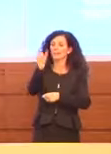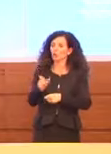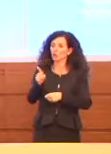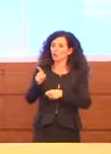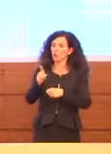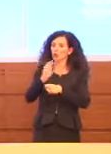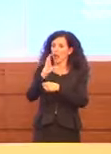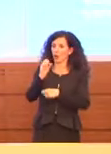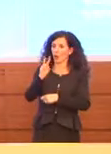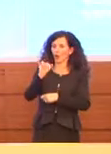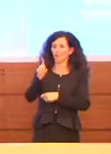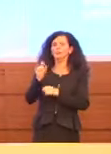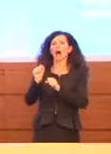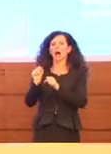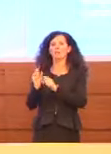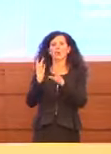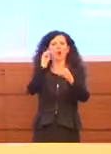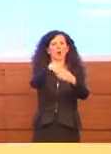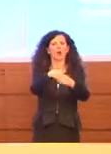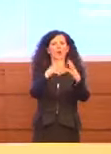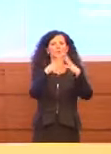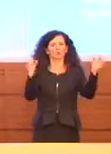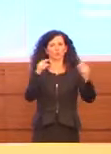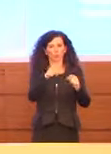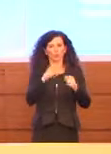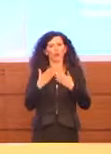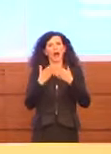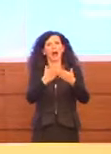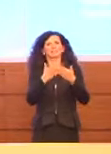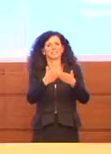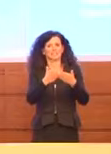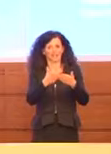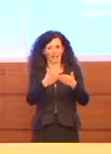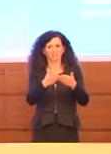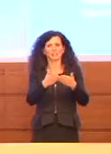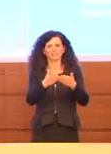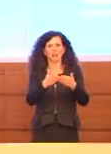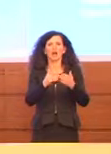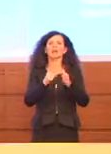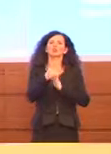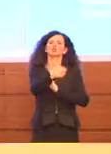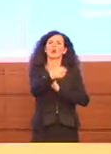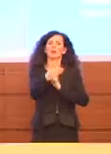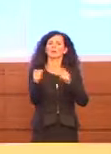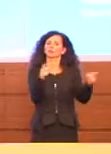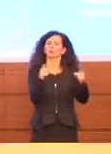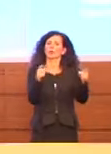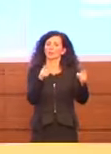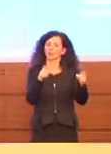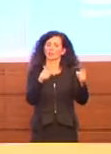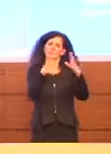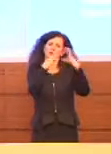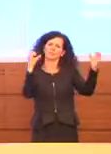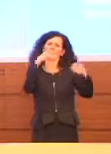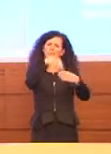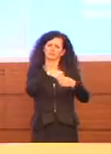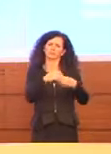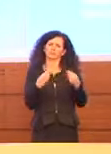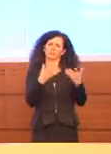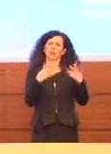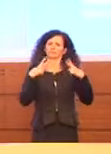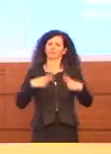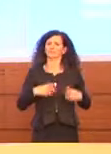e anche ai malati di avere la possibilità di avere il periodo di isolamento in una struttura confortevole e